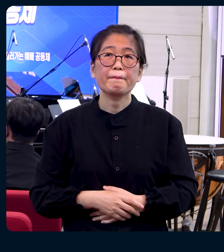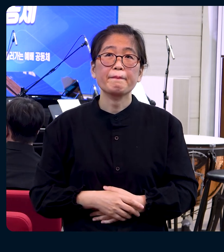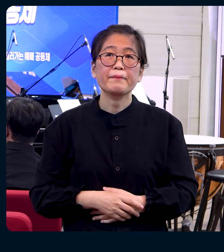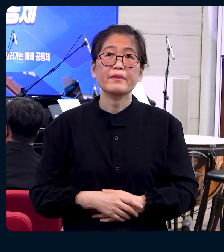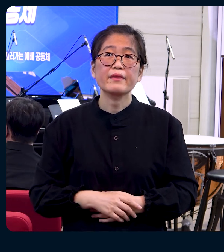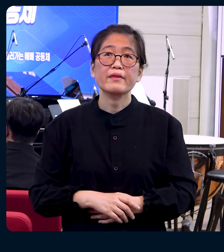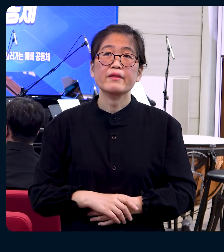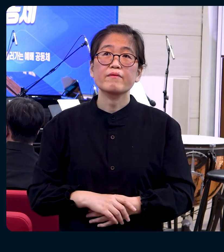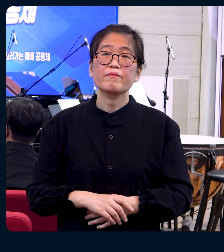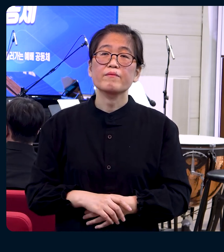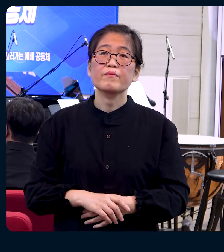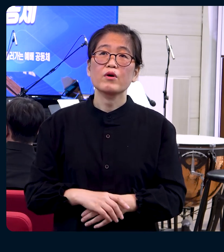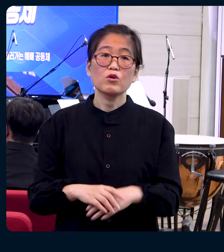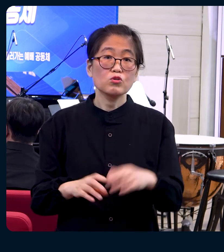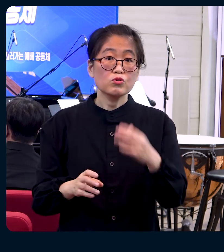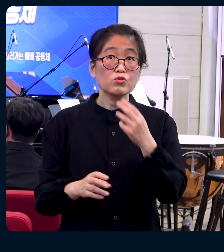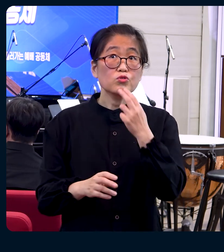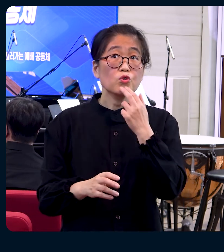마지막 나누고 싶은 것,